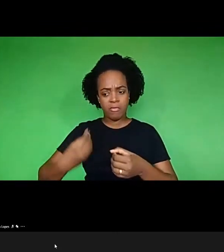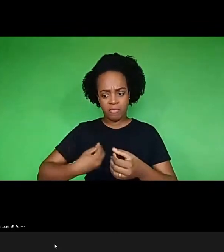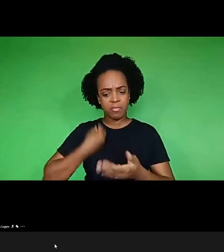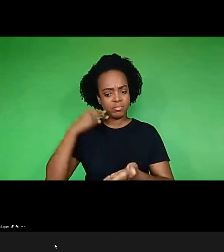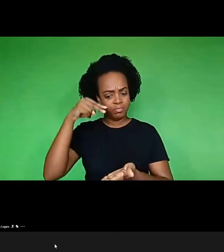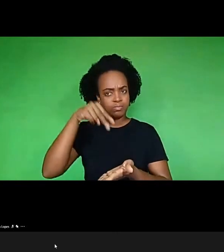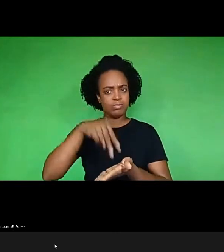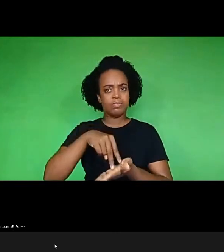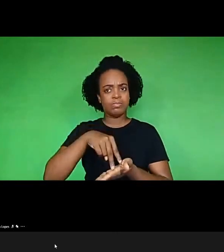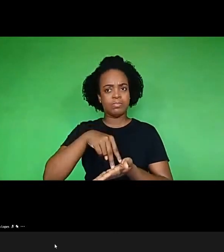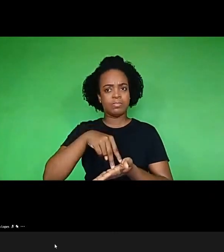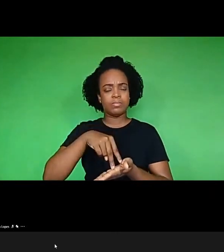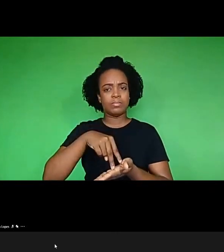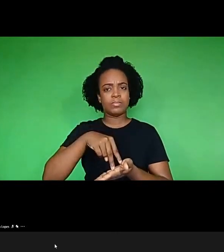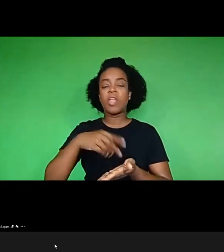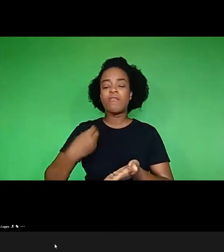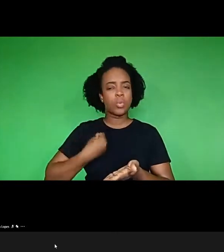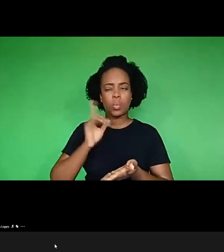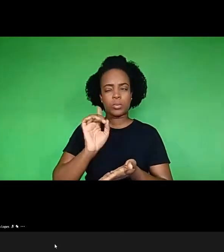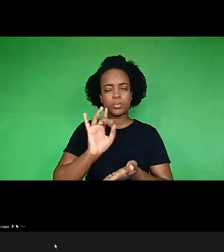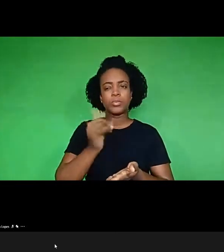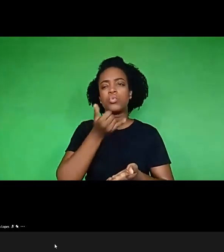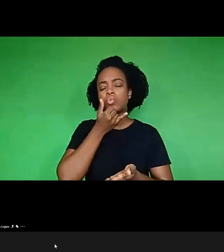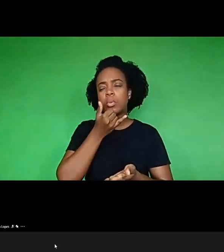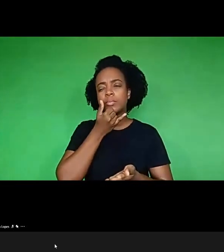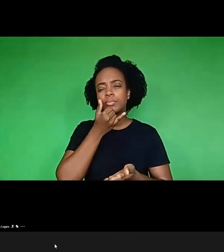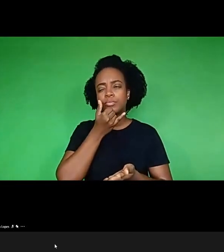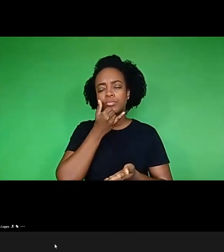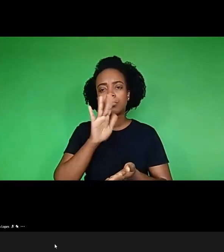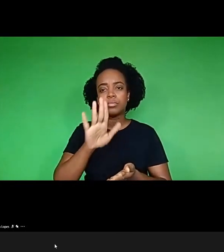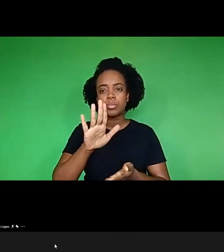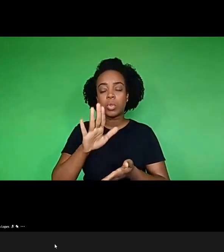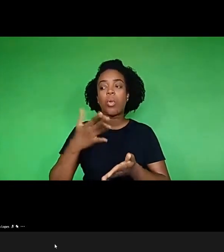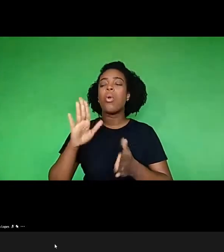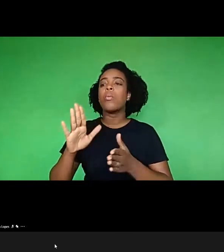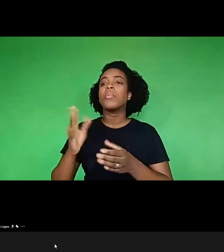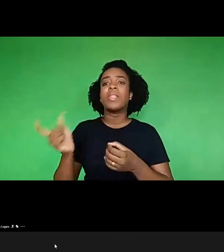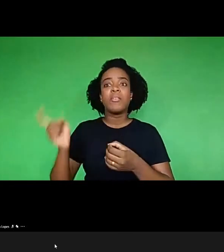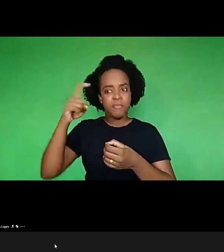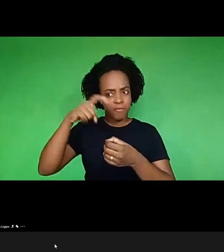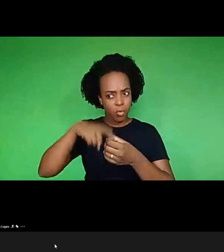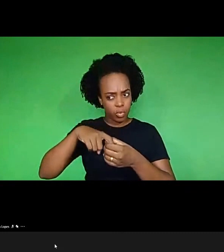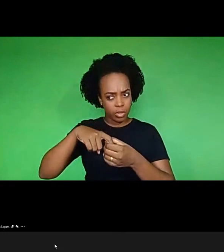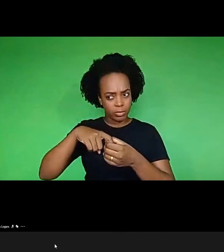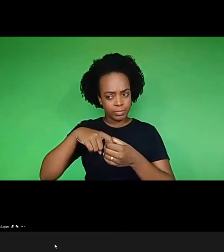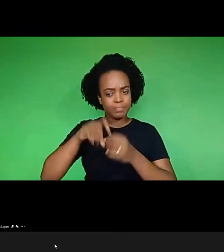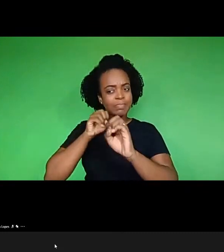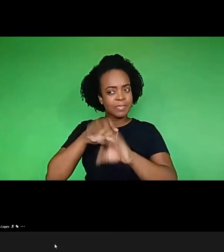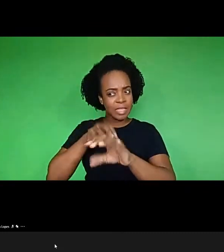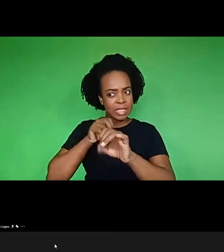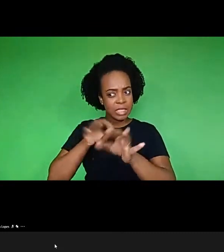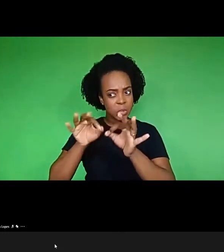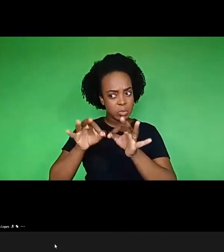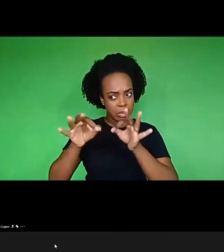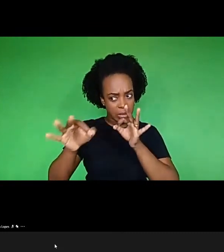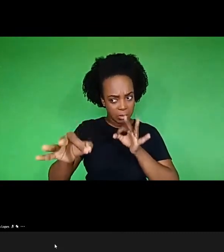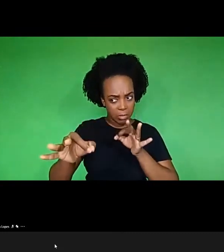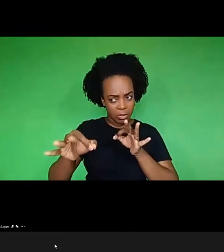atividade? A pergunta que eu estou entendendo é o seguinte: vai haver várias atividades nesse